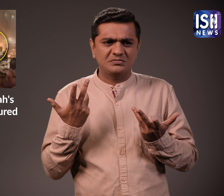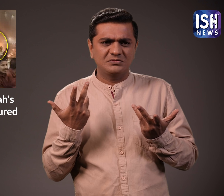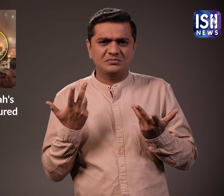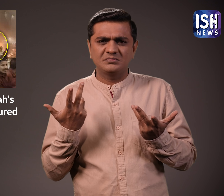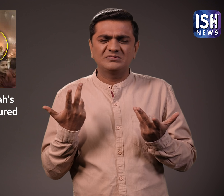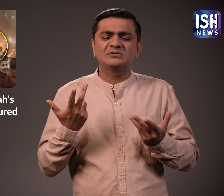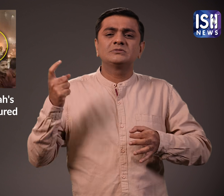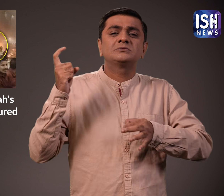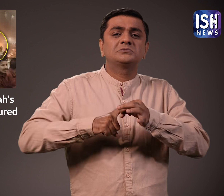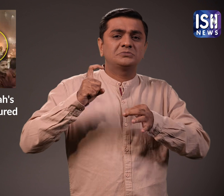लिया गया है